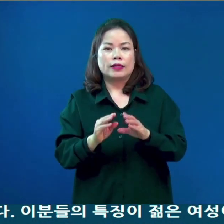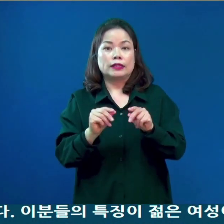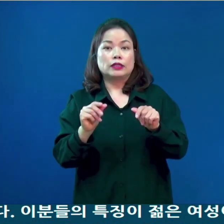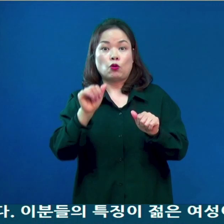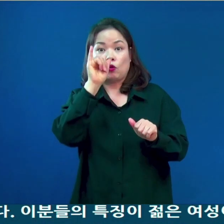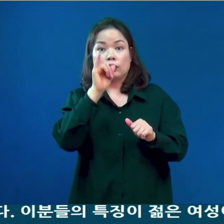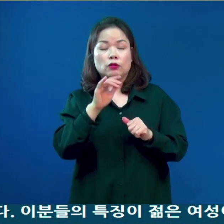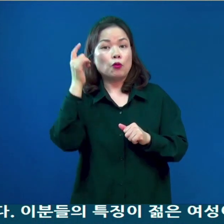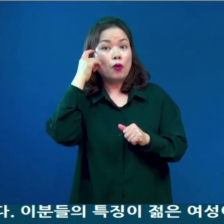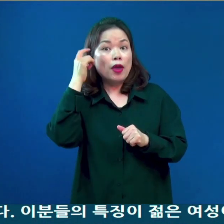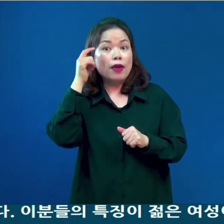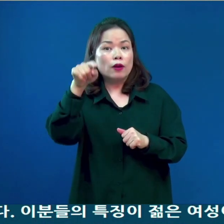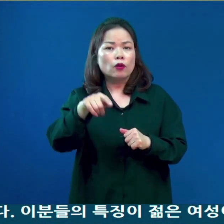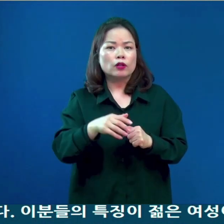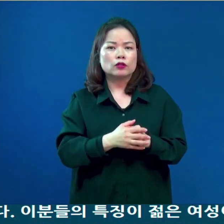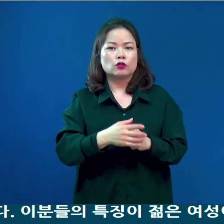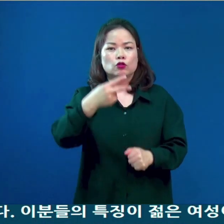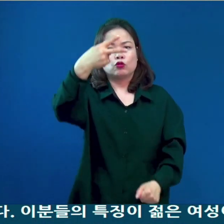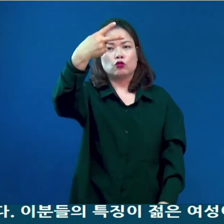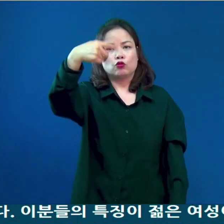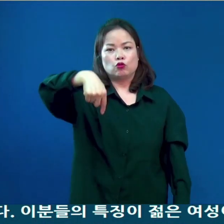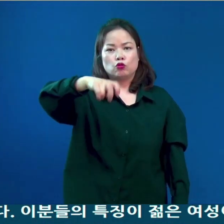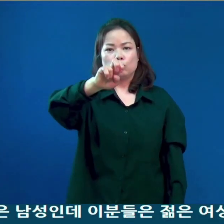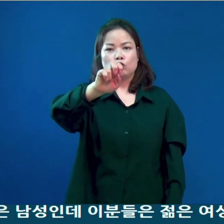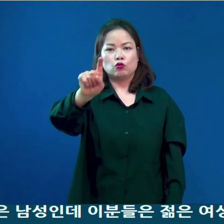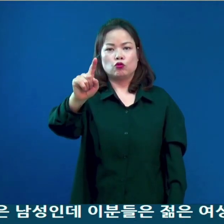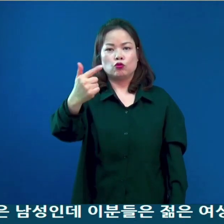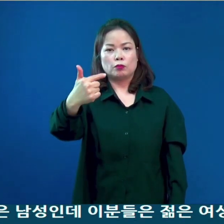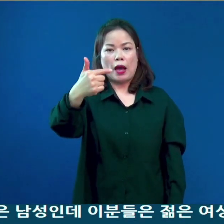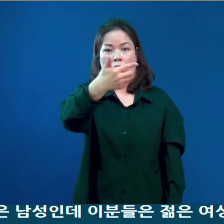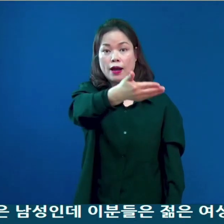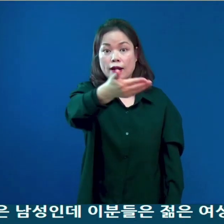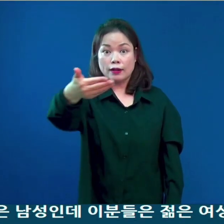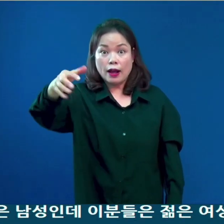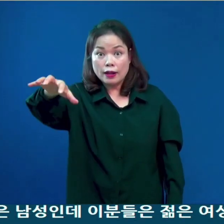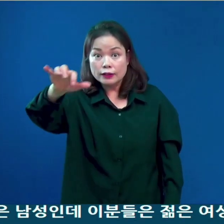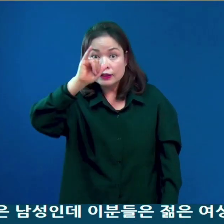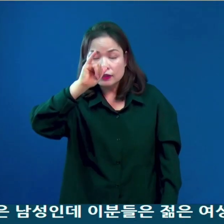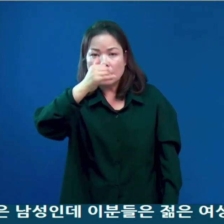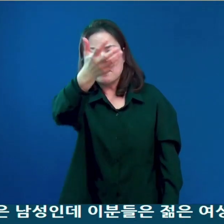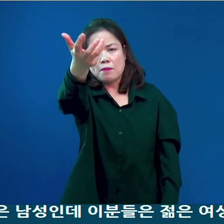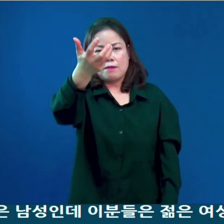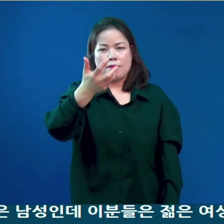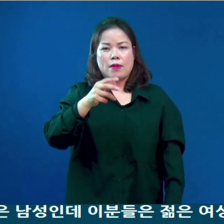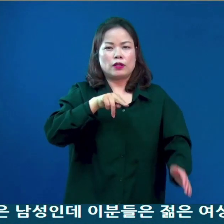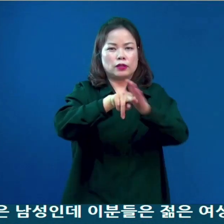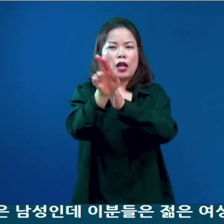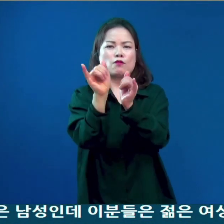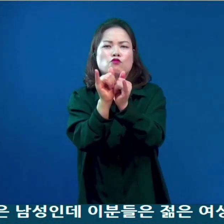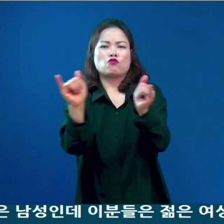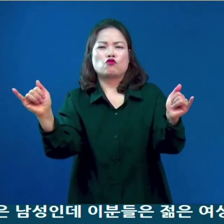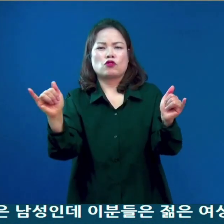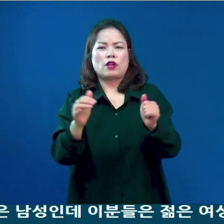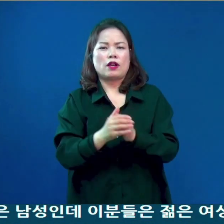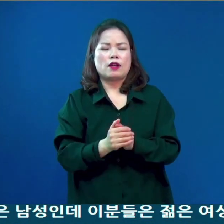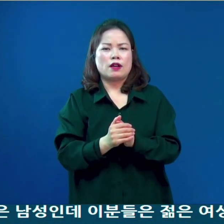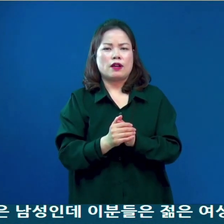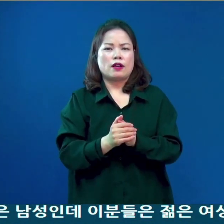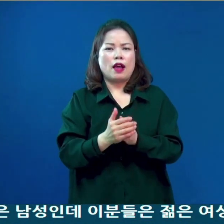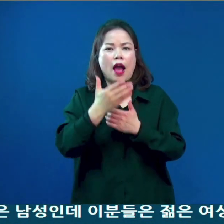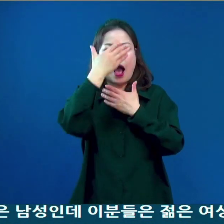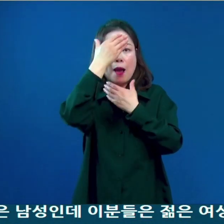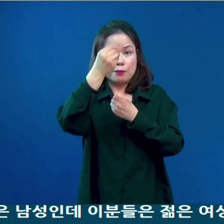그럴까요? 거기가 두만강 유역이니까 거기서 많이 나왔어요. 젊은 여성 함경도